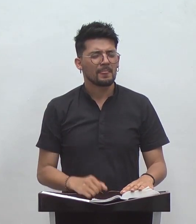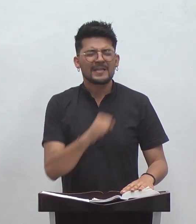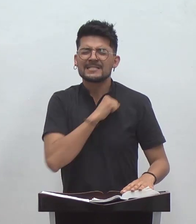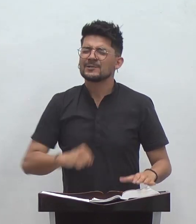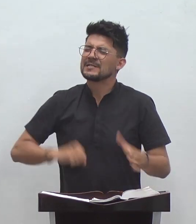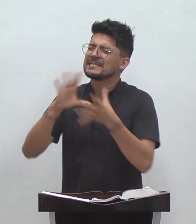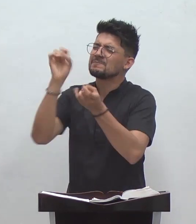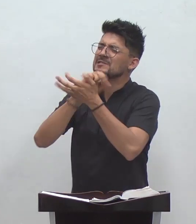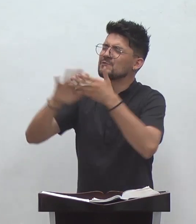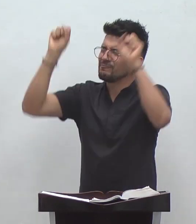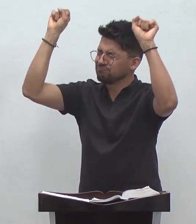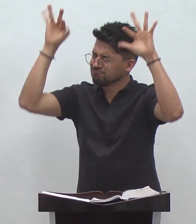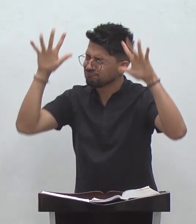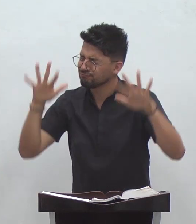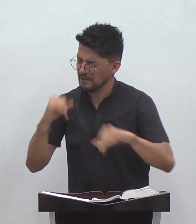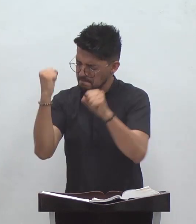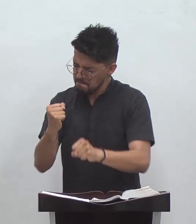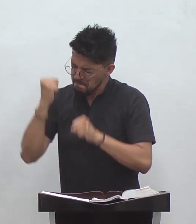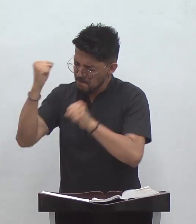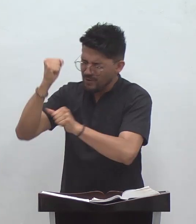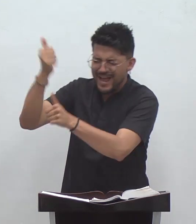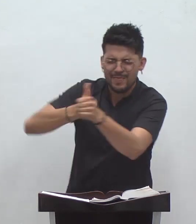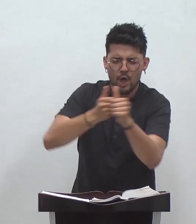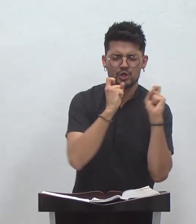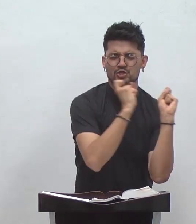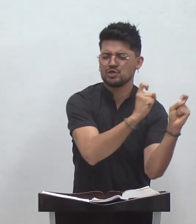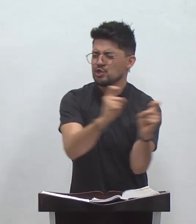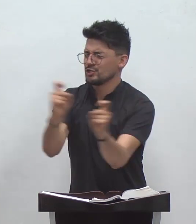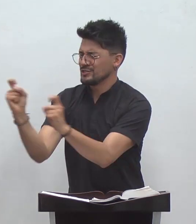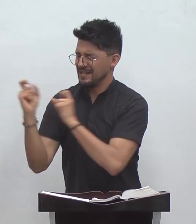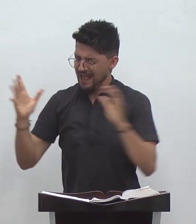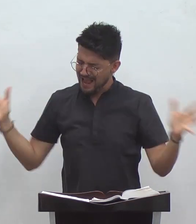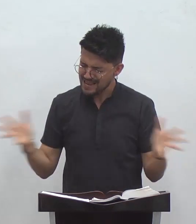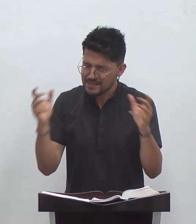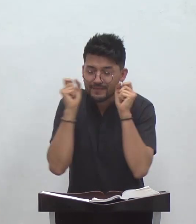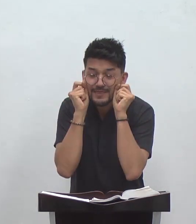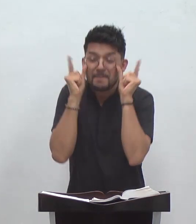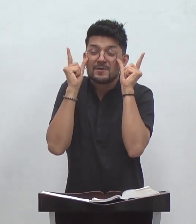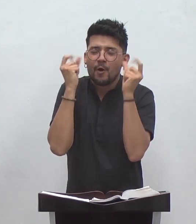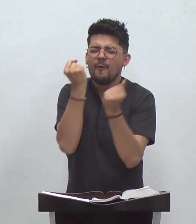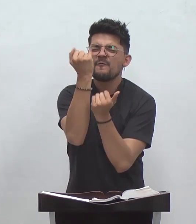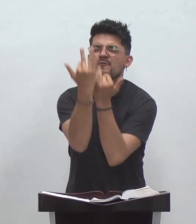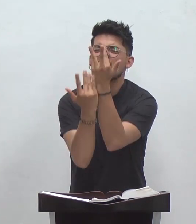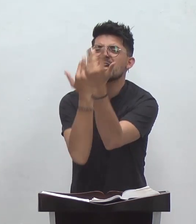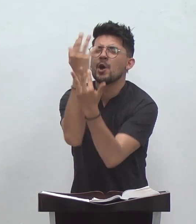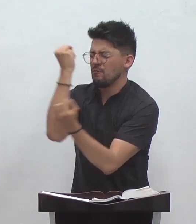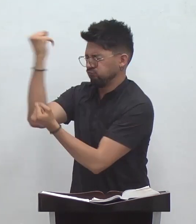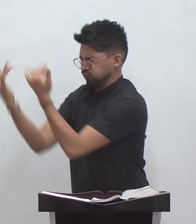porque hemos podido evangelizar, hemos podido llevar a cabo la carrera de la fe. Da los dones y talentos y